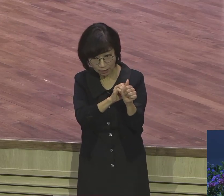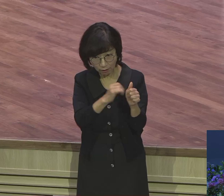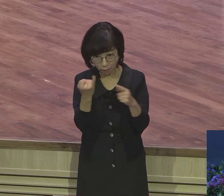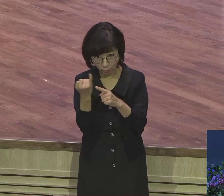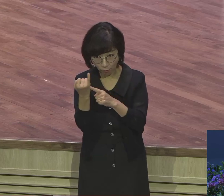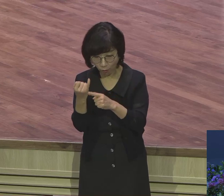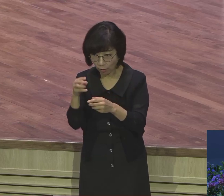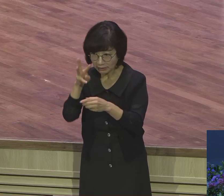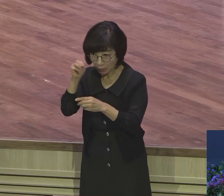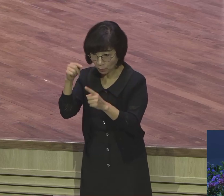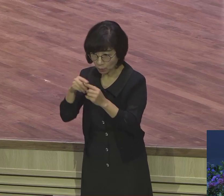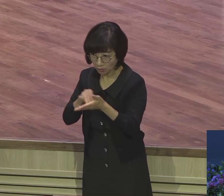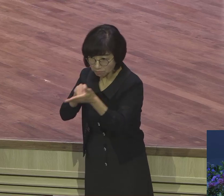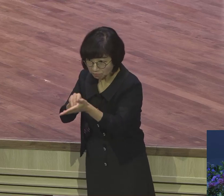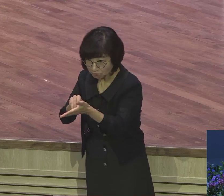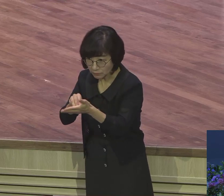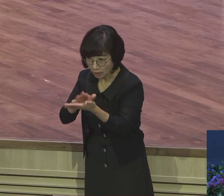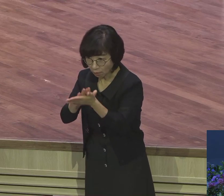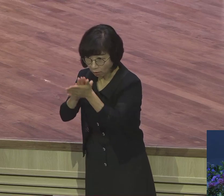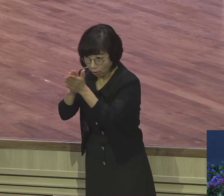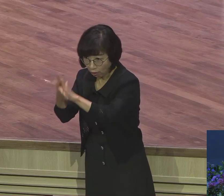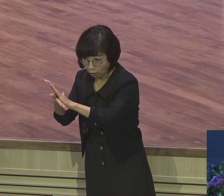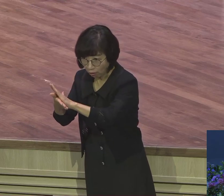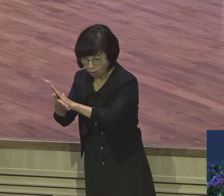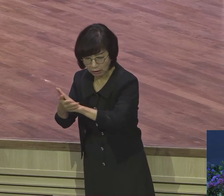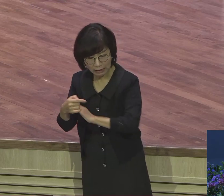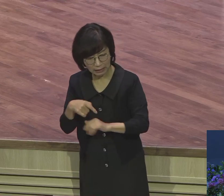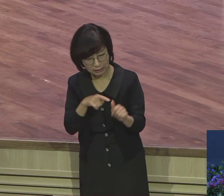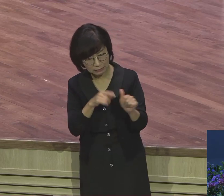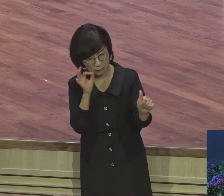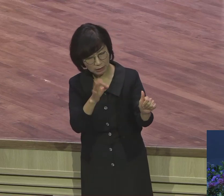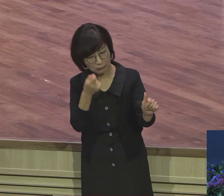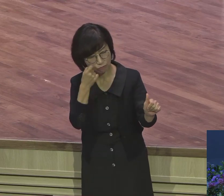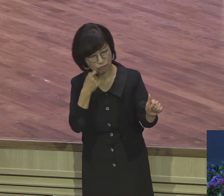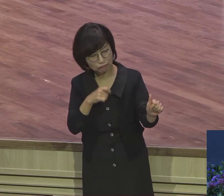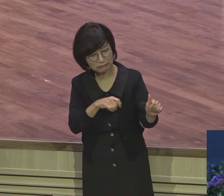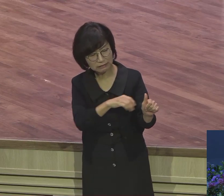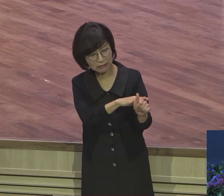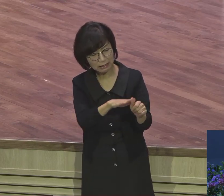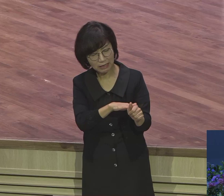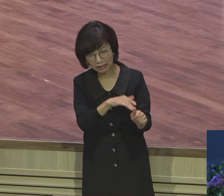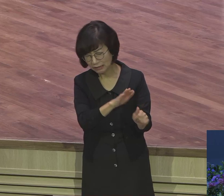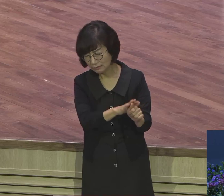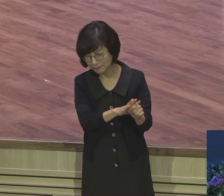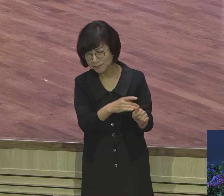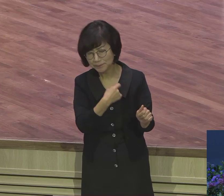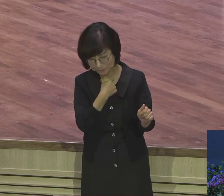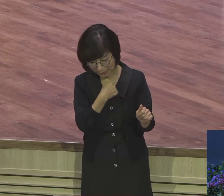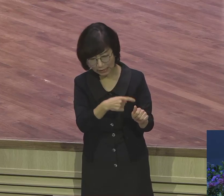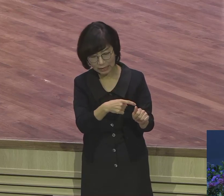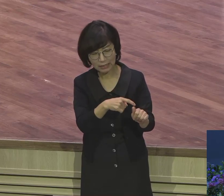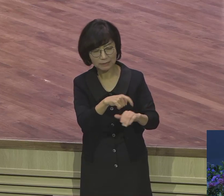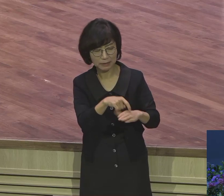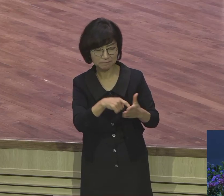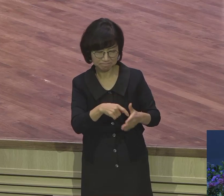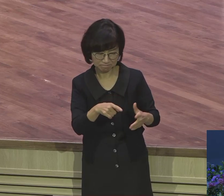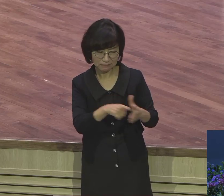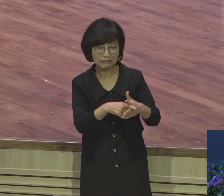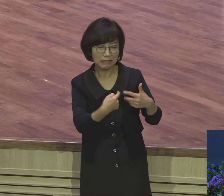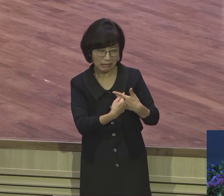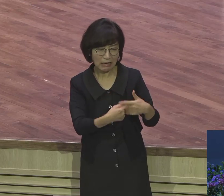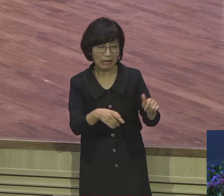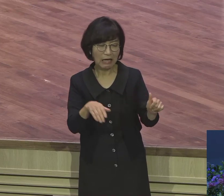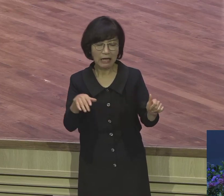게 나와서 예틀 보고 새들 갖추니까 그것이 너무 불쌍하고 너무너무 도와주고 싶고 너무너무 이해가 가고 너무너무